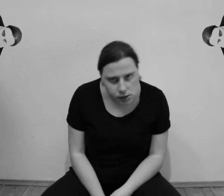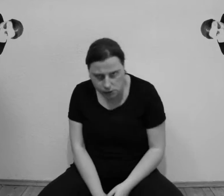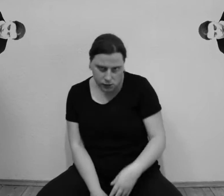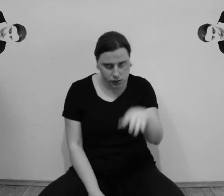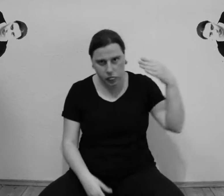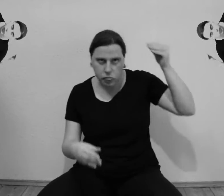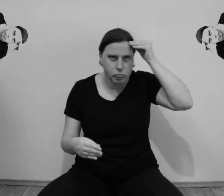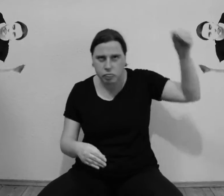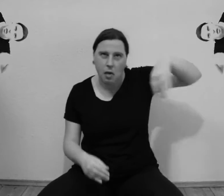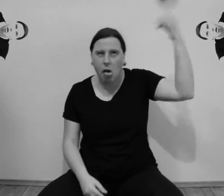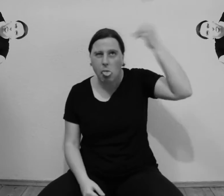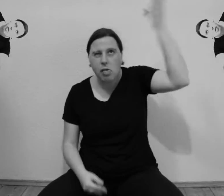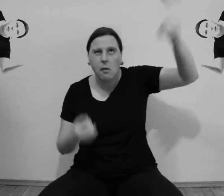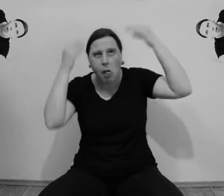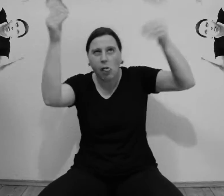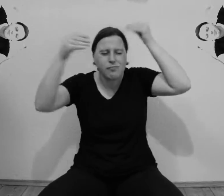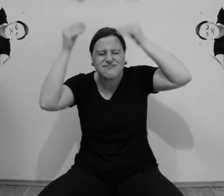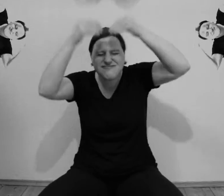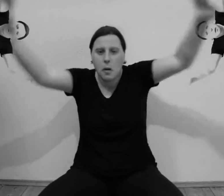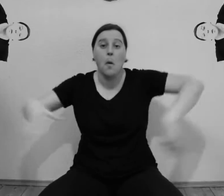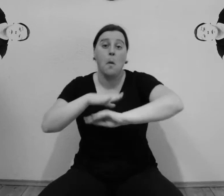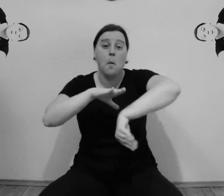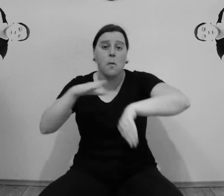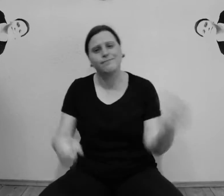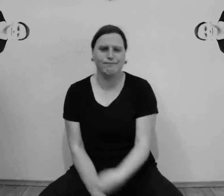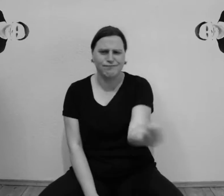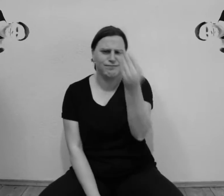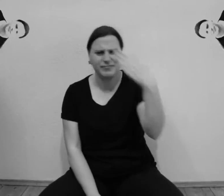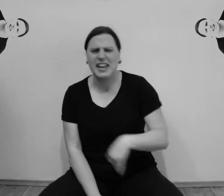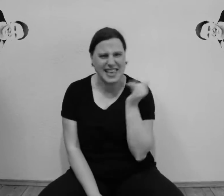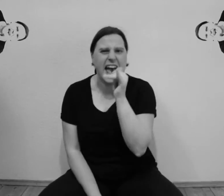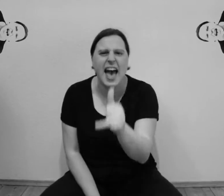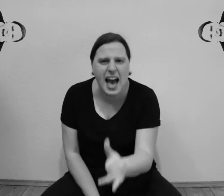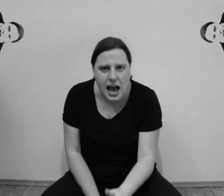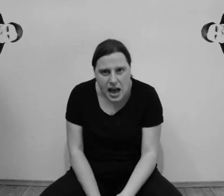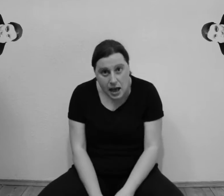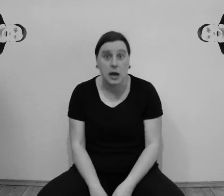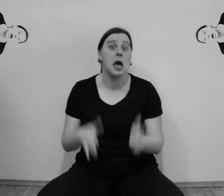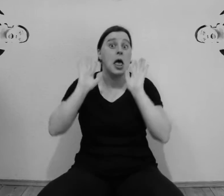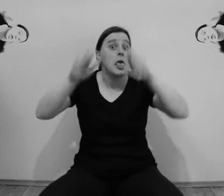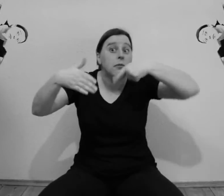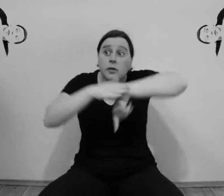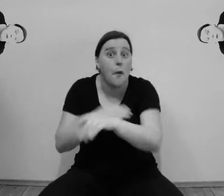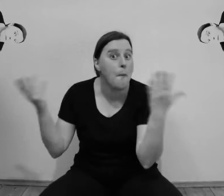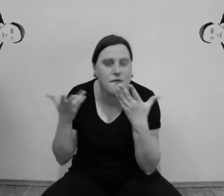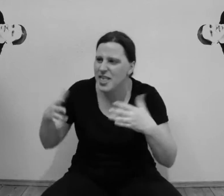gib mir Fürth ins Hirn Gib mir Stirn, Lappen, Schlaber und Quirl für die Stirn Ja, lass mich rein ins